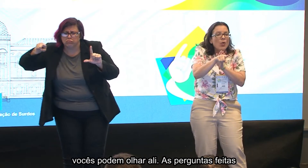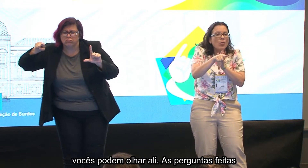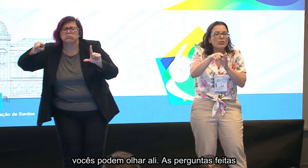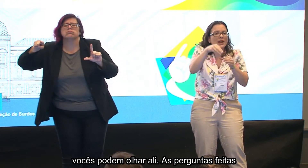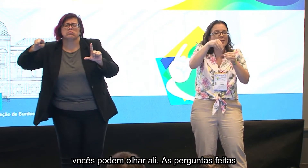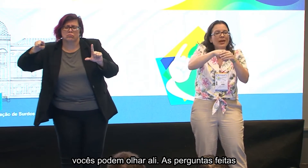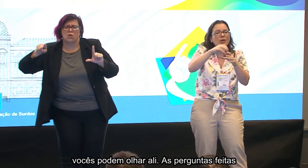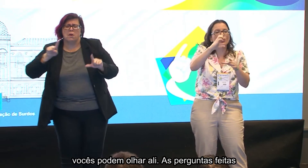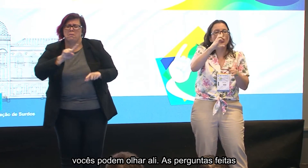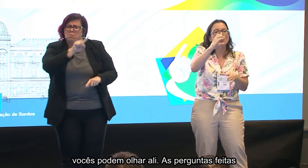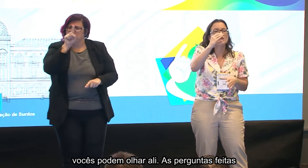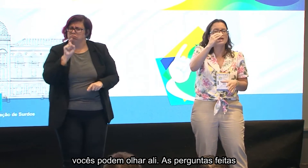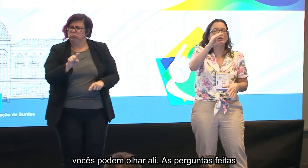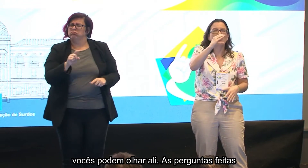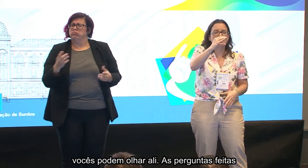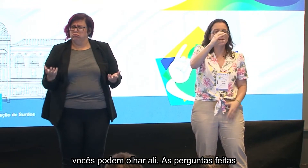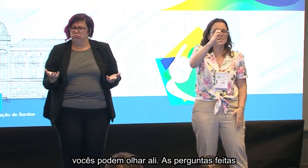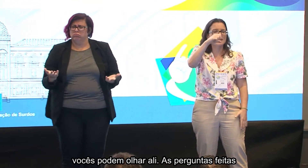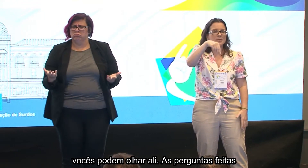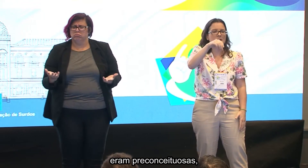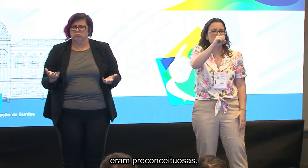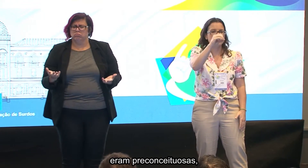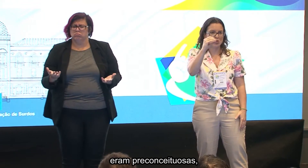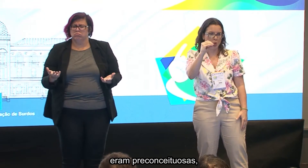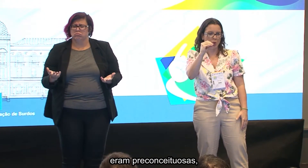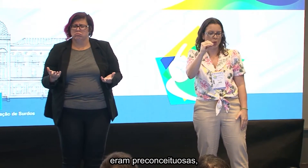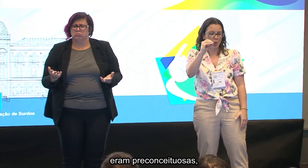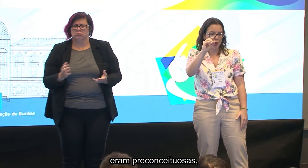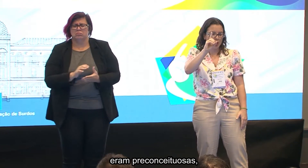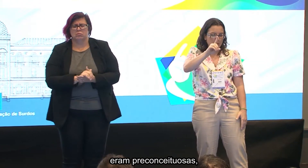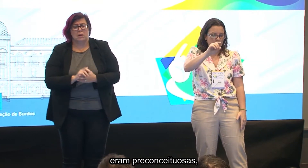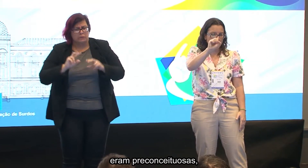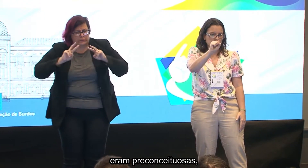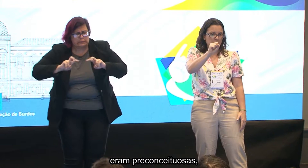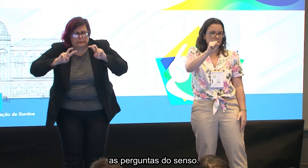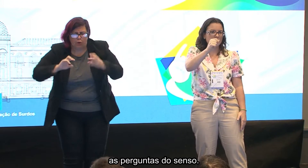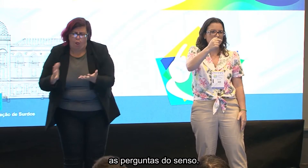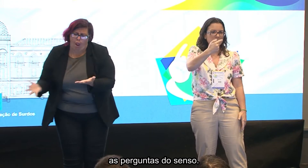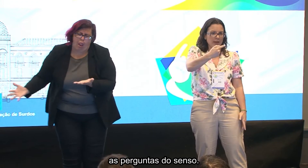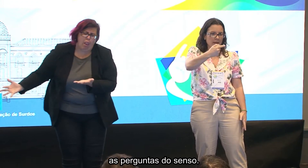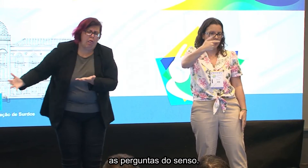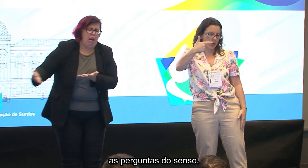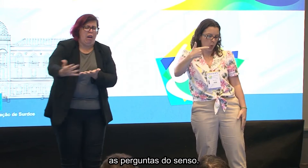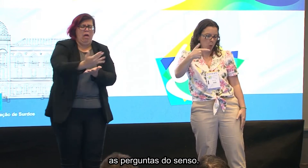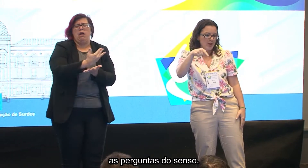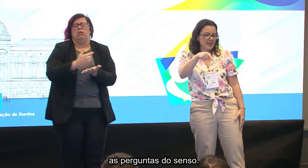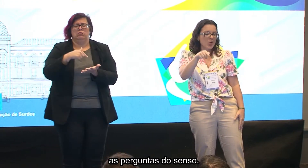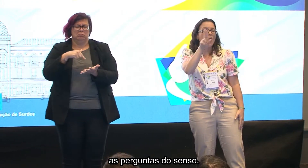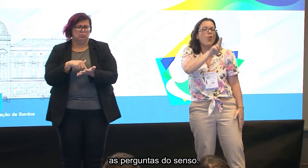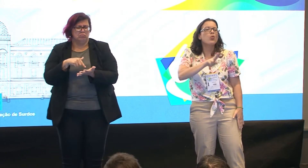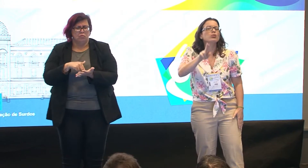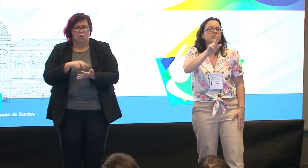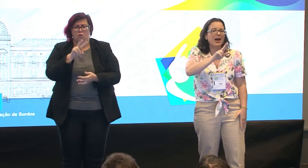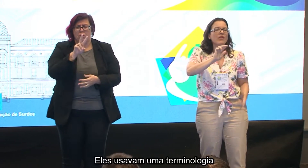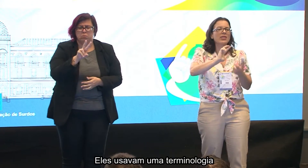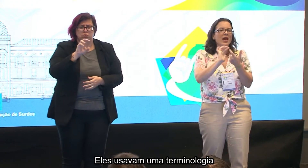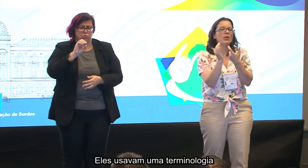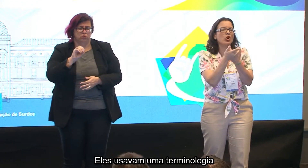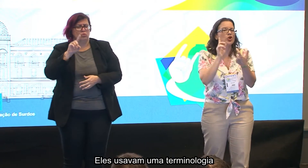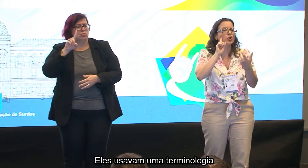ali, e as perguntas feitas, elas eram preconceituosas, as perguntas do censo. Então, eles usavam